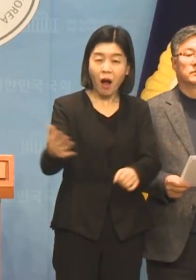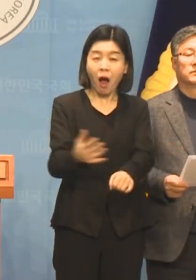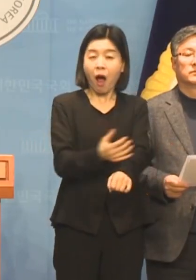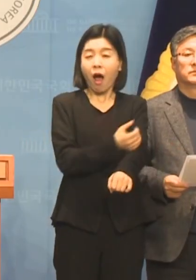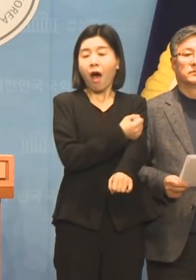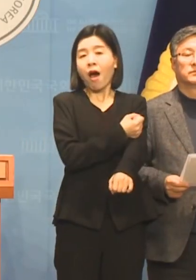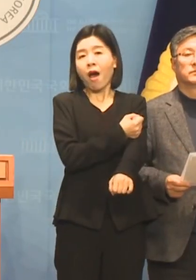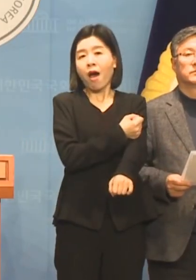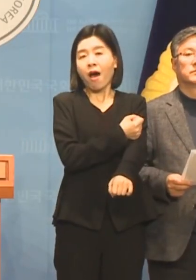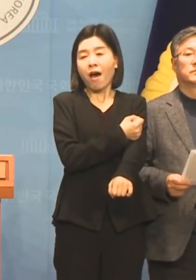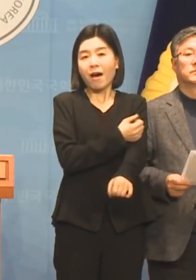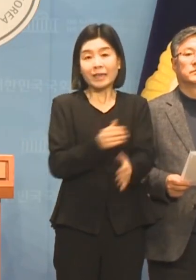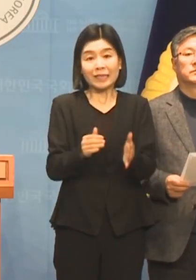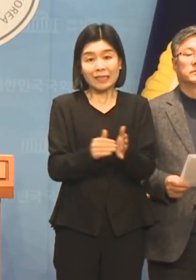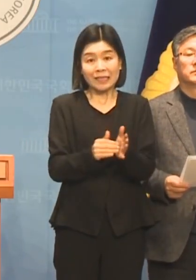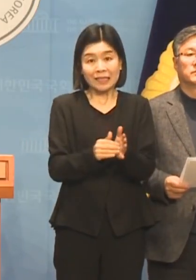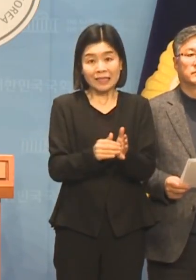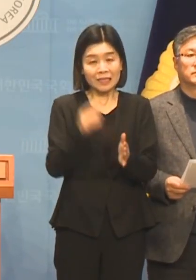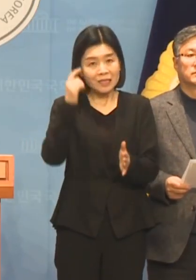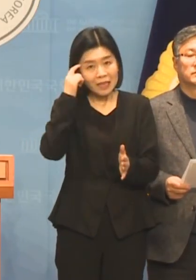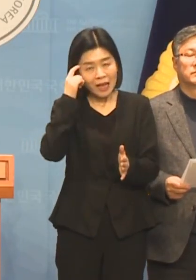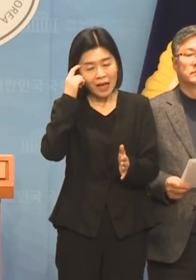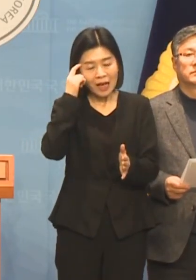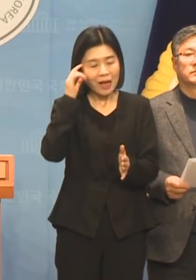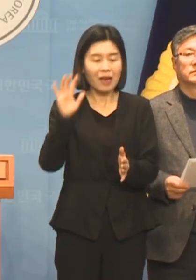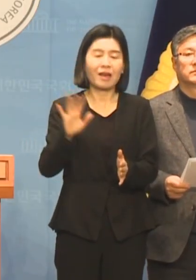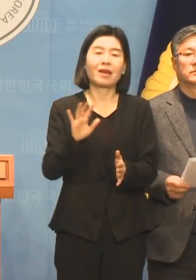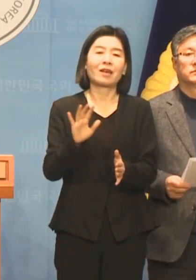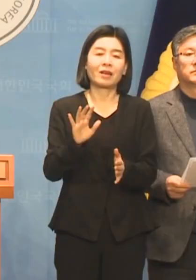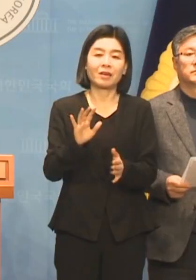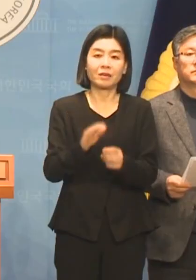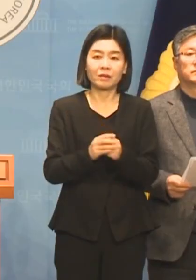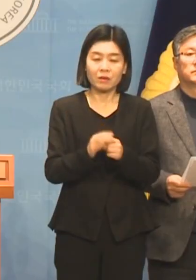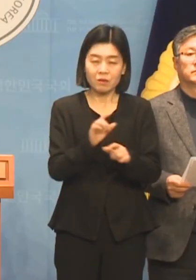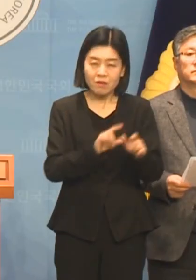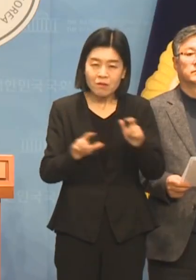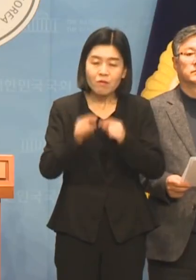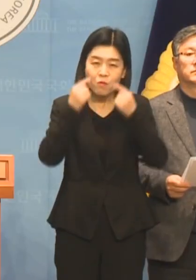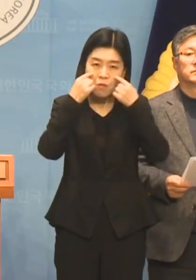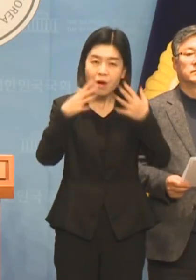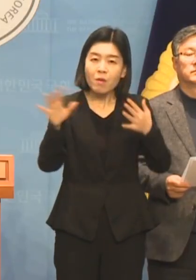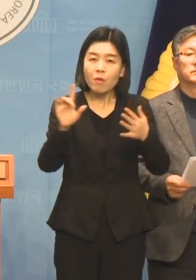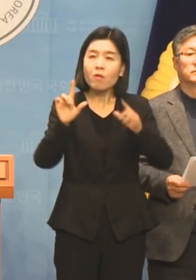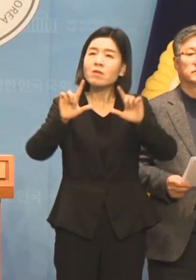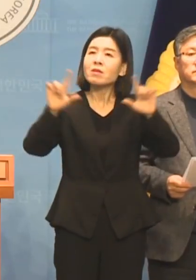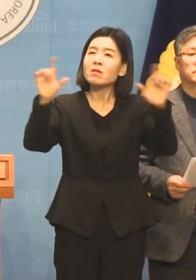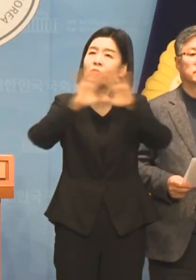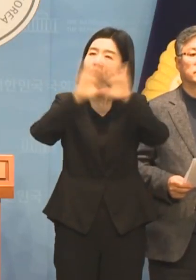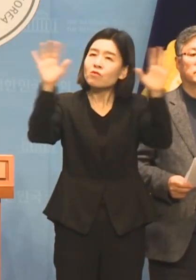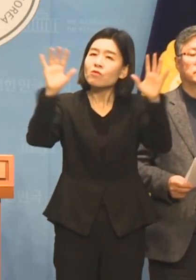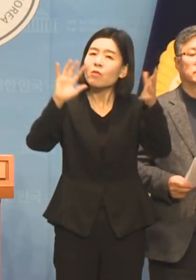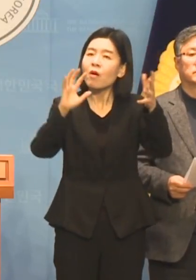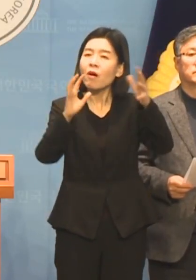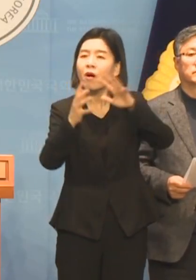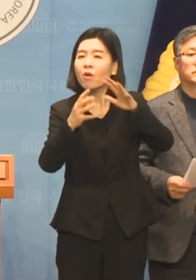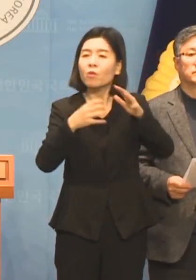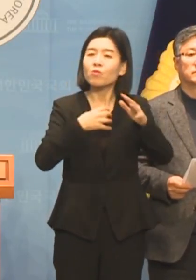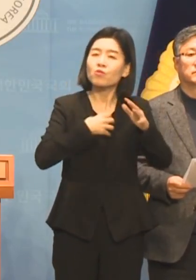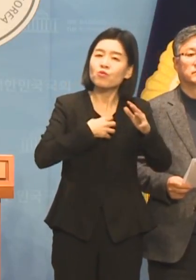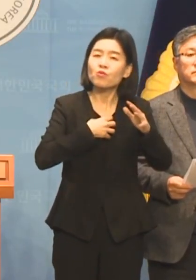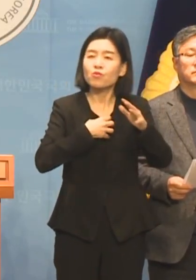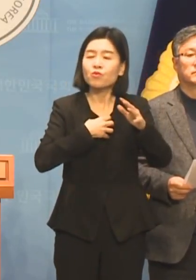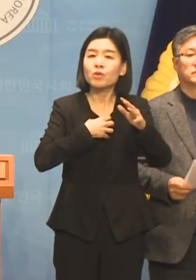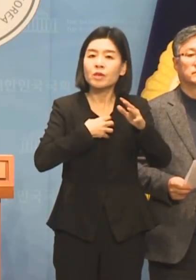것이다 라고 인식하면 안 된다는 것입니다. 이것은 명백하게 기후 위기로 인한 기후